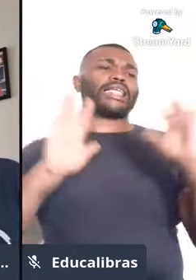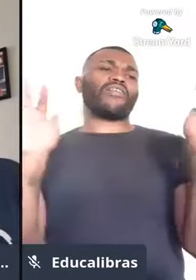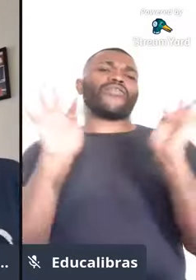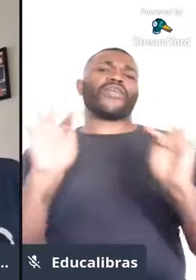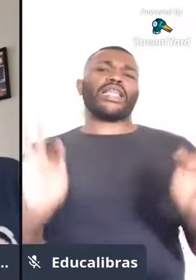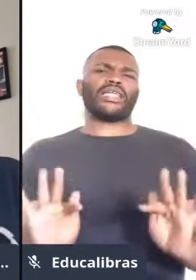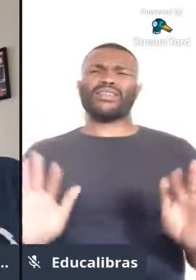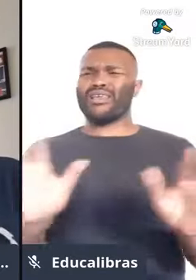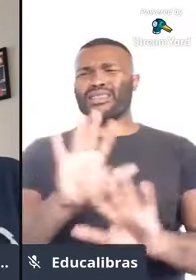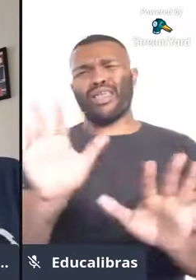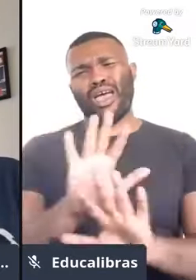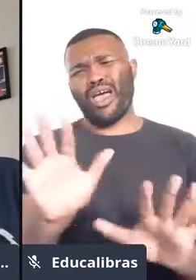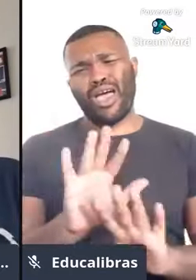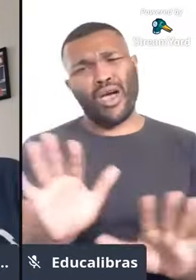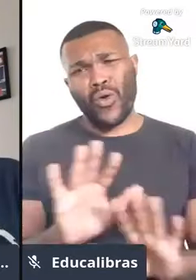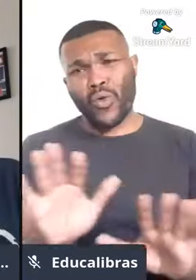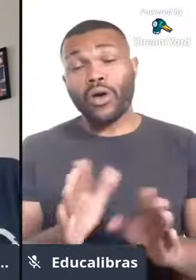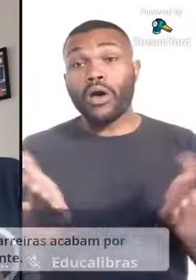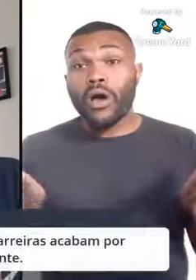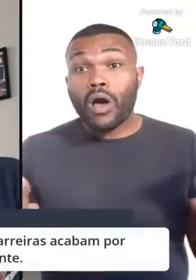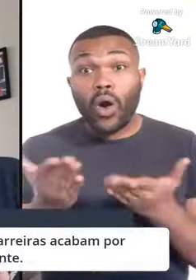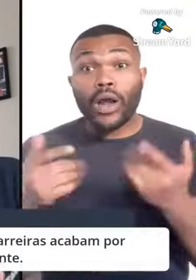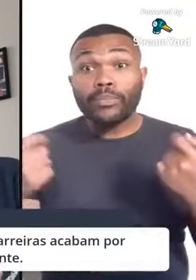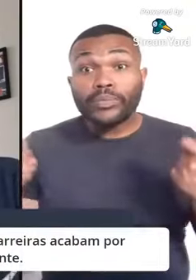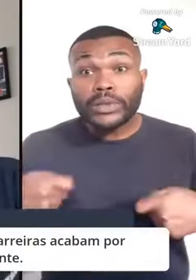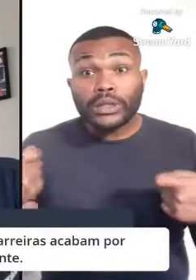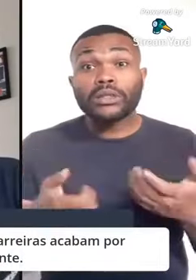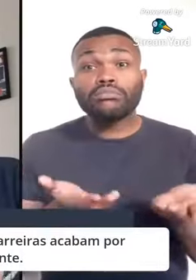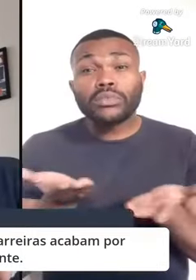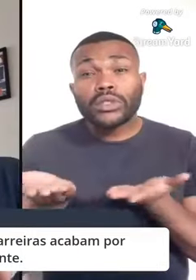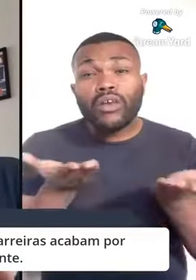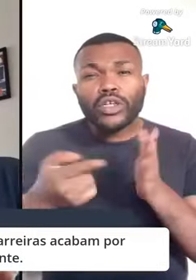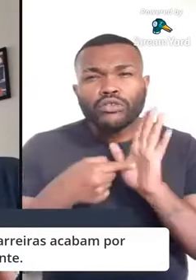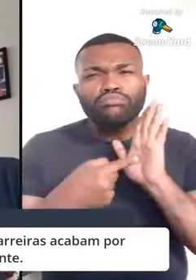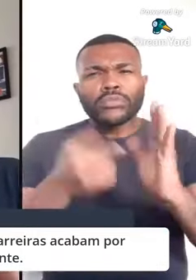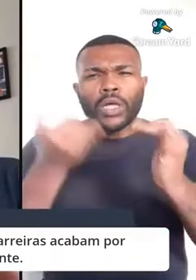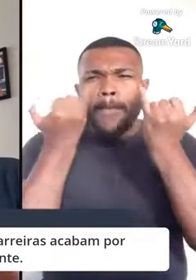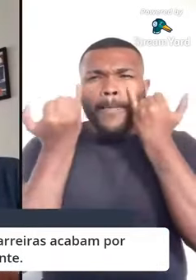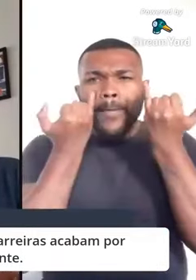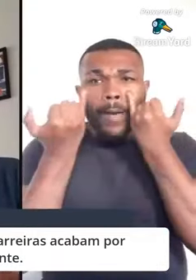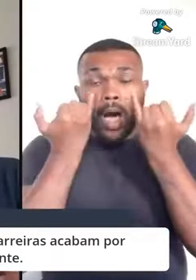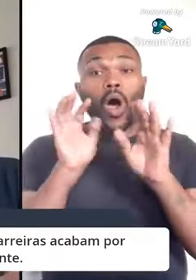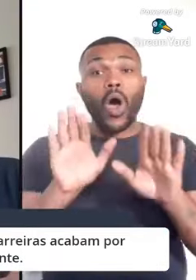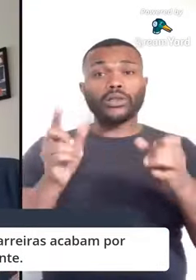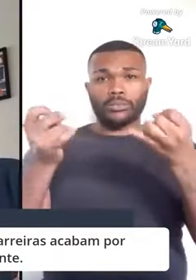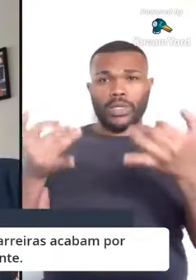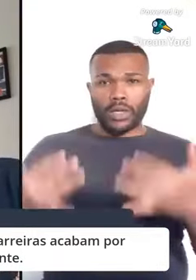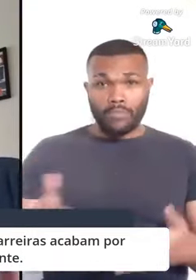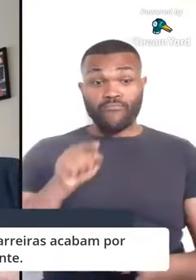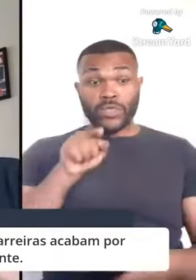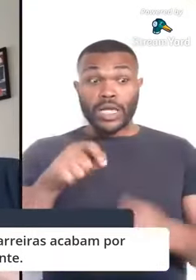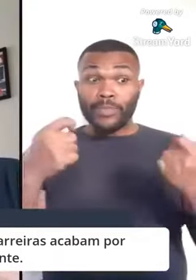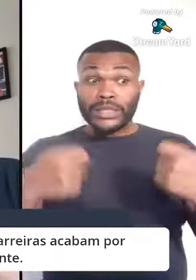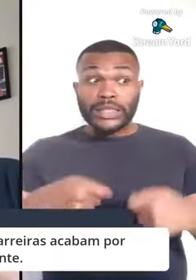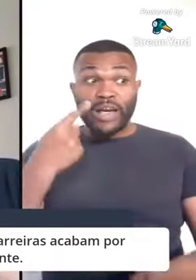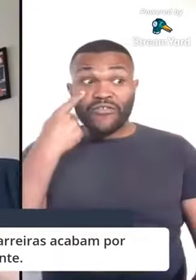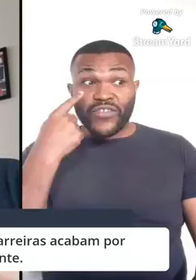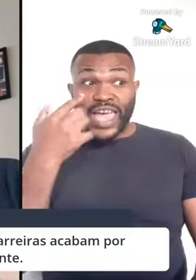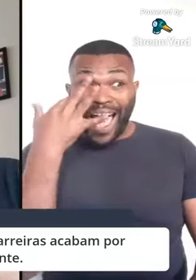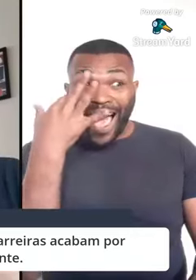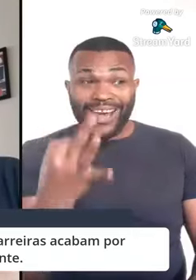fazer isso. O momento é de prestar serviço. O momento é de dizer para as pessoas, olha, você precisa olhar isso. Veja